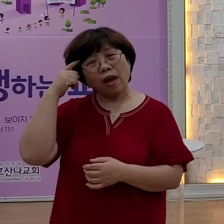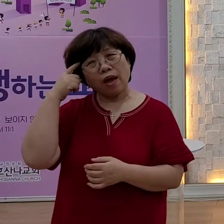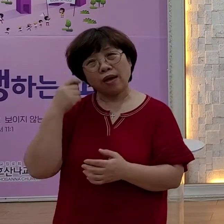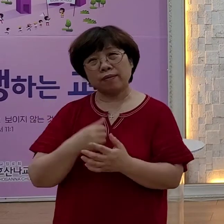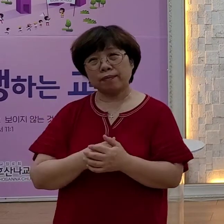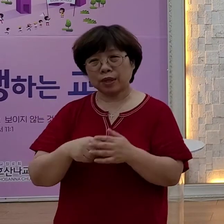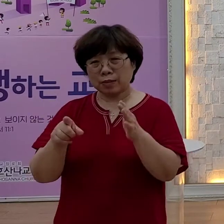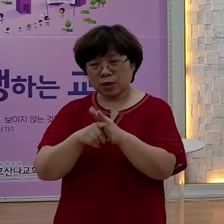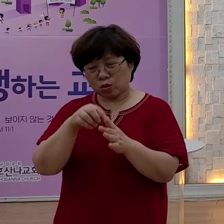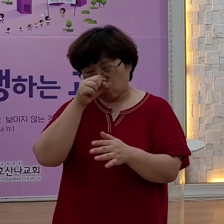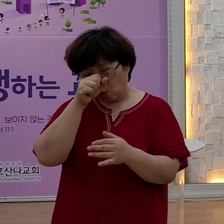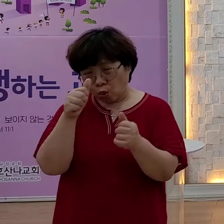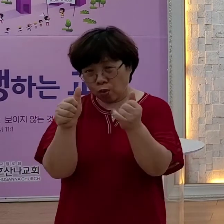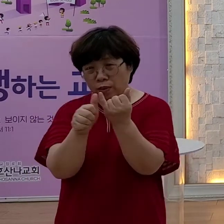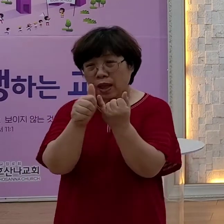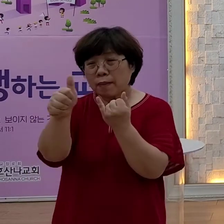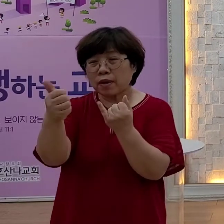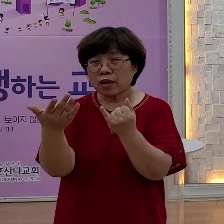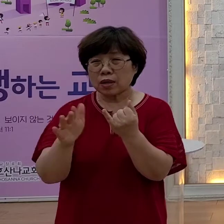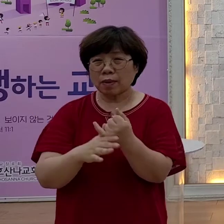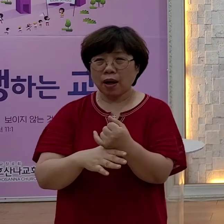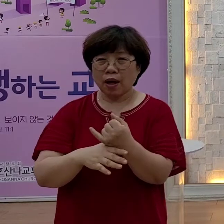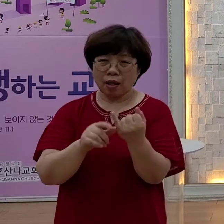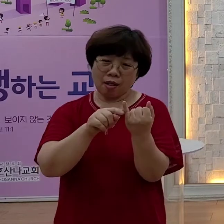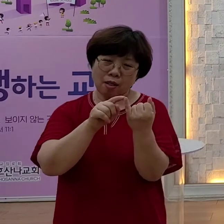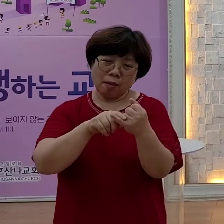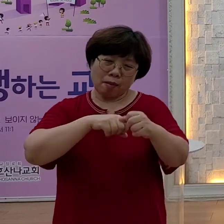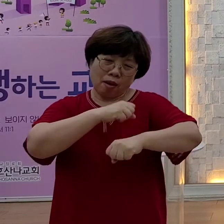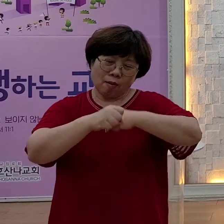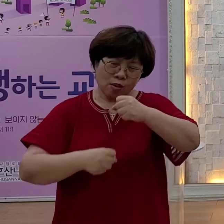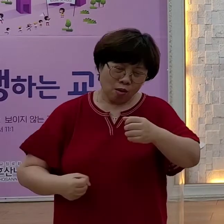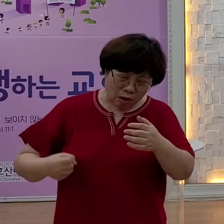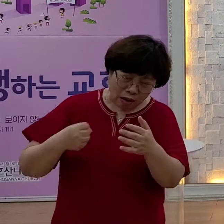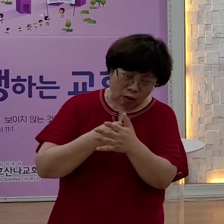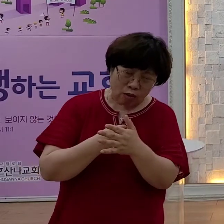좋은 남편이라도 왜 네 맘대로 결정해가지고 기도를 그렇게 했냐?